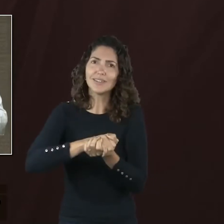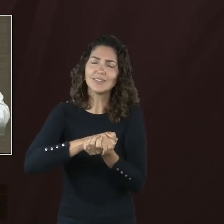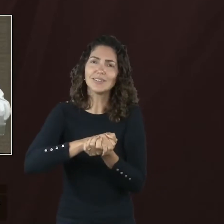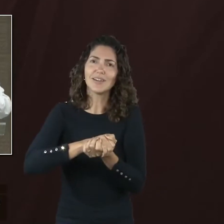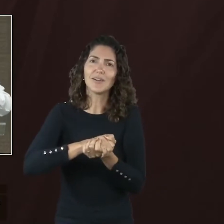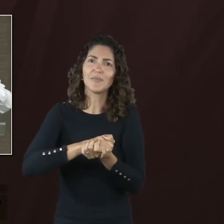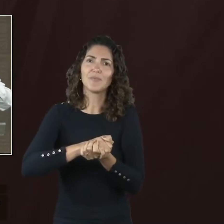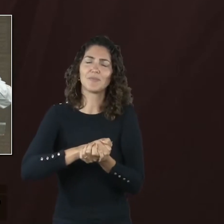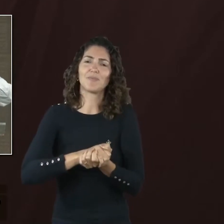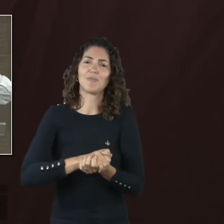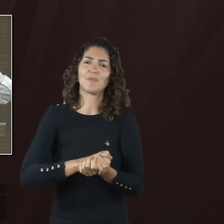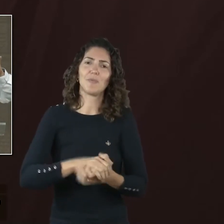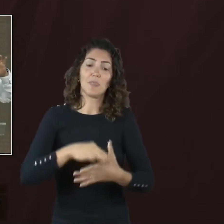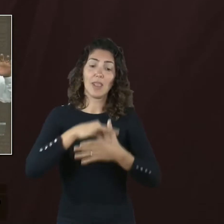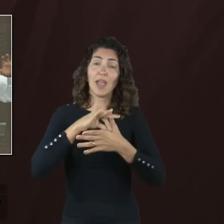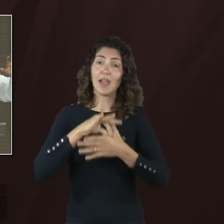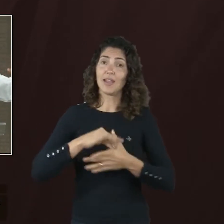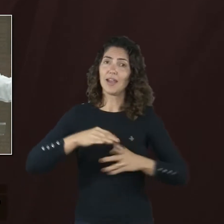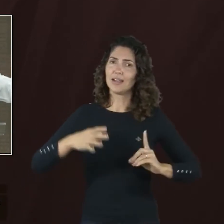tomar,